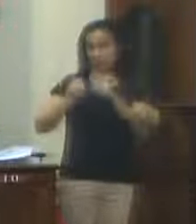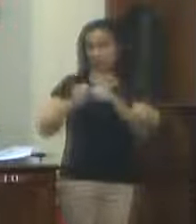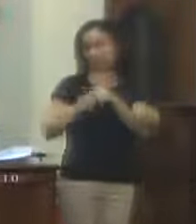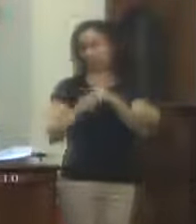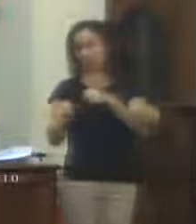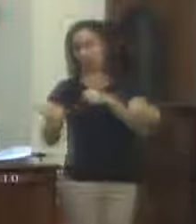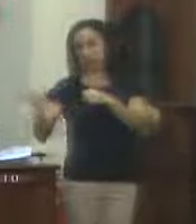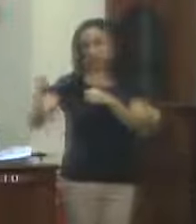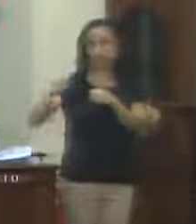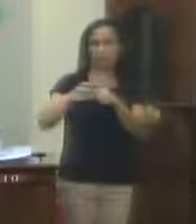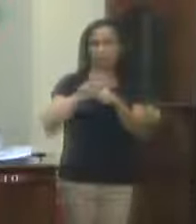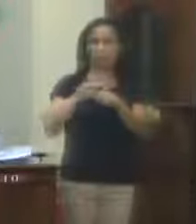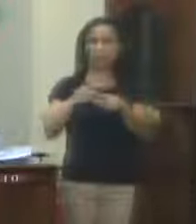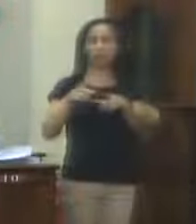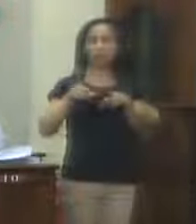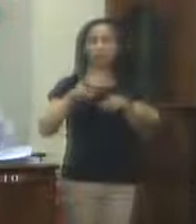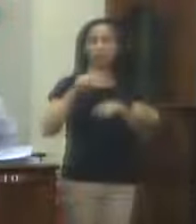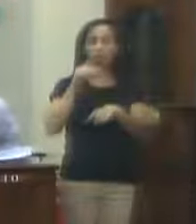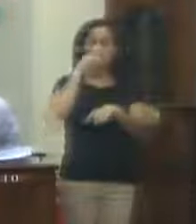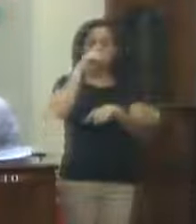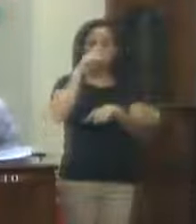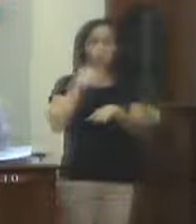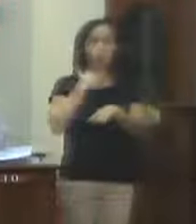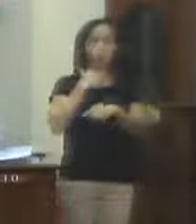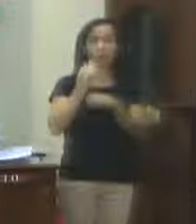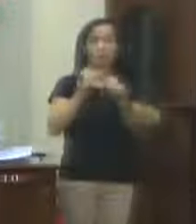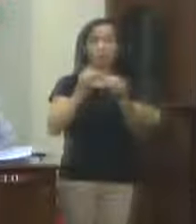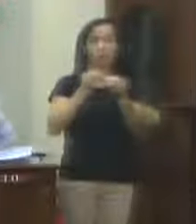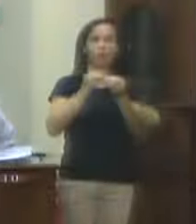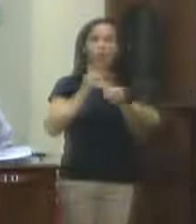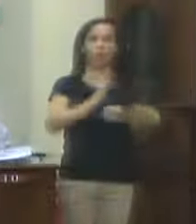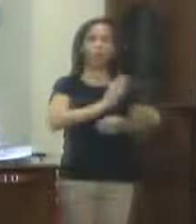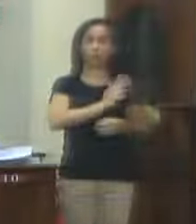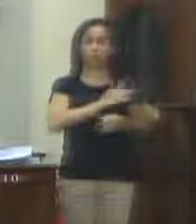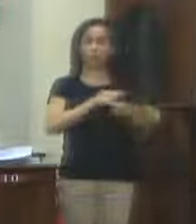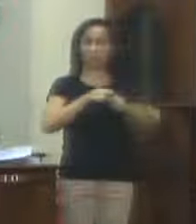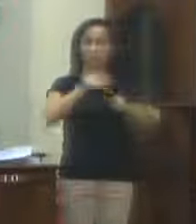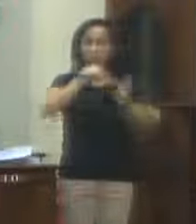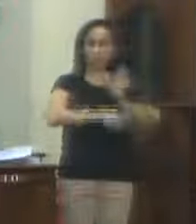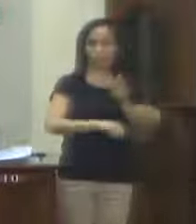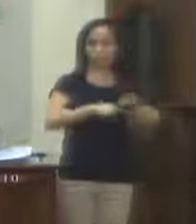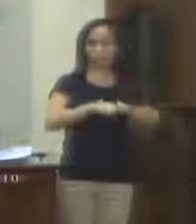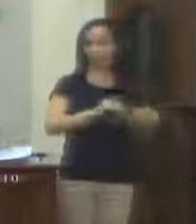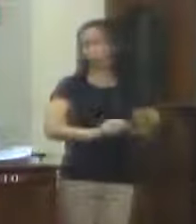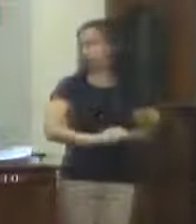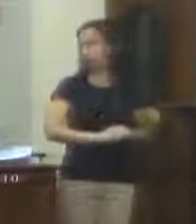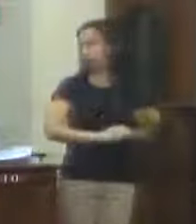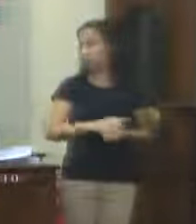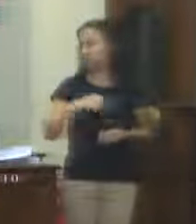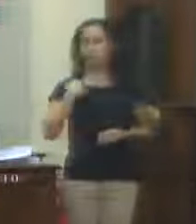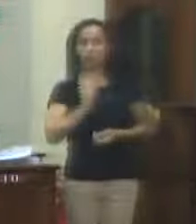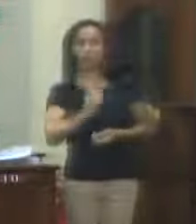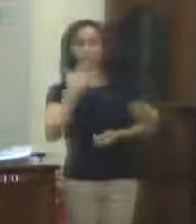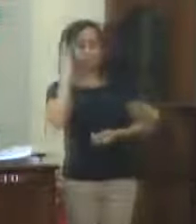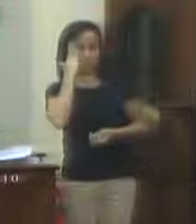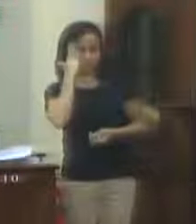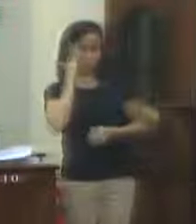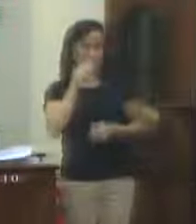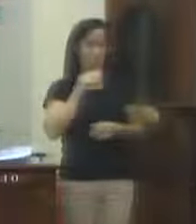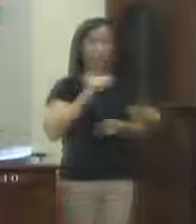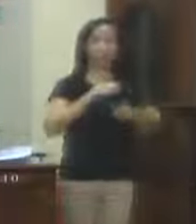percurso e, consequentemente, o risco de um atendimento tardio que pode resultar em morte. Somos sabedores que as